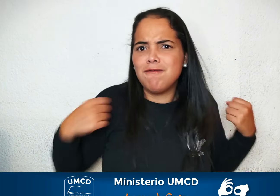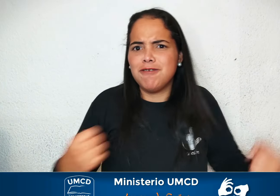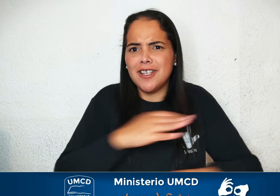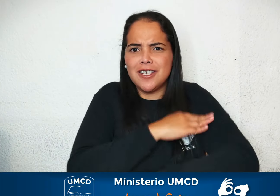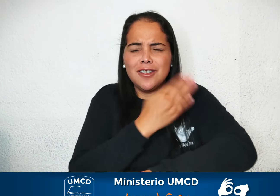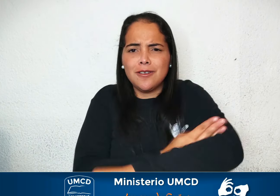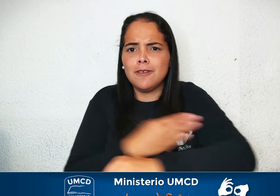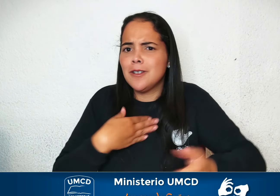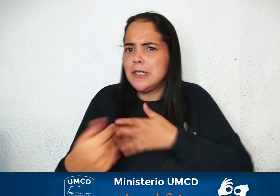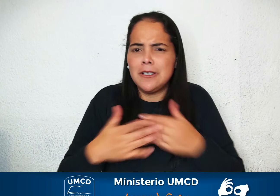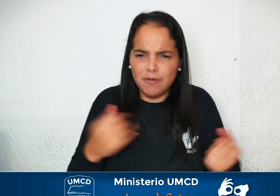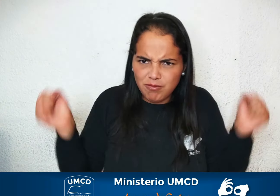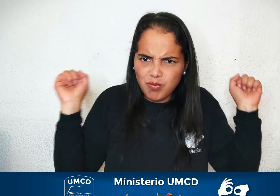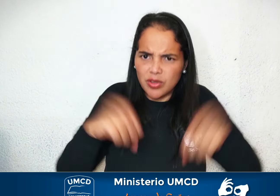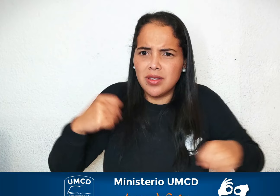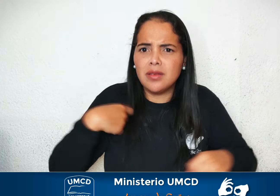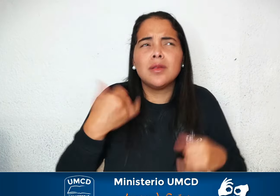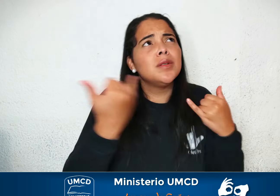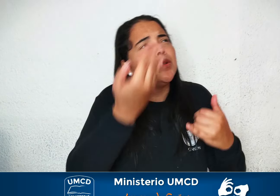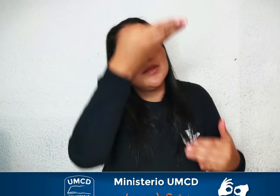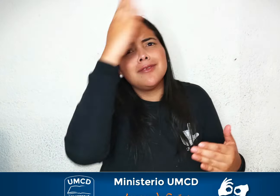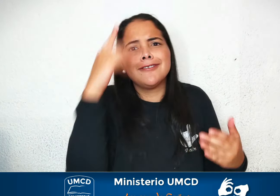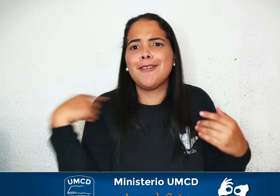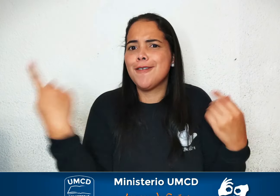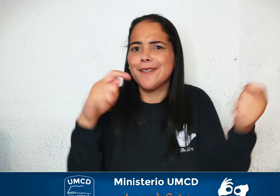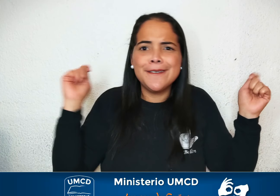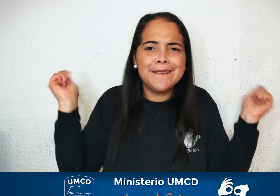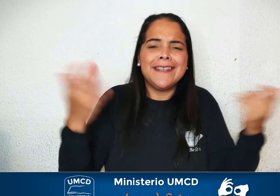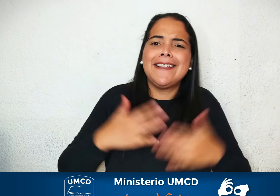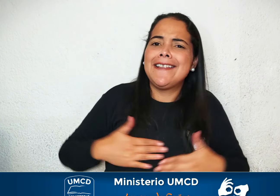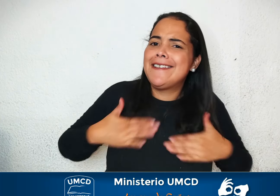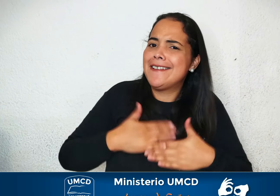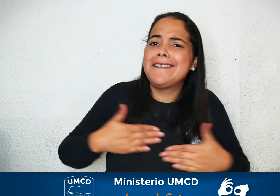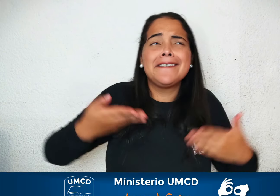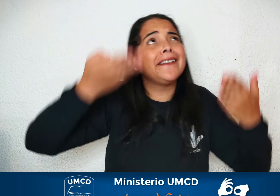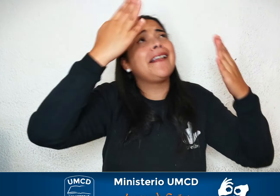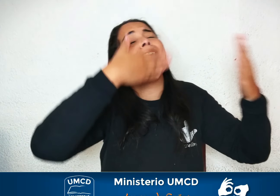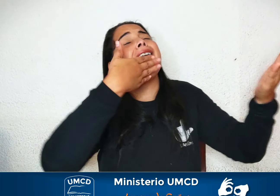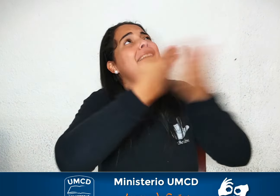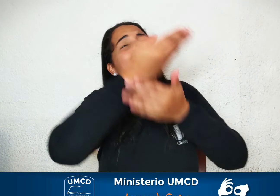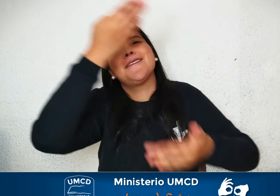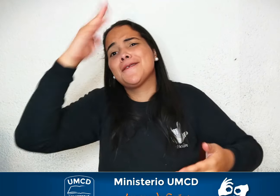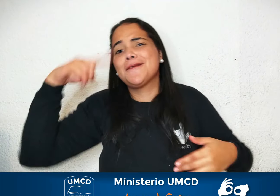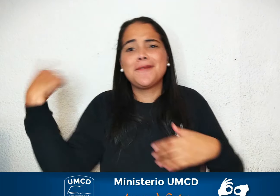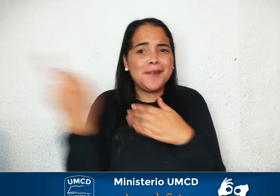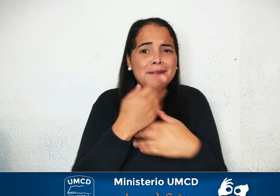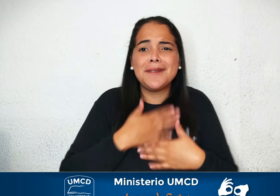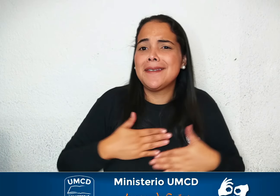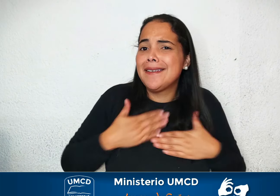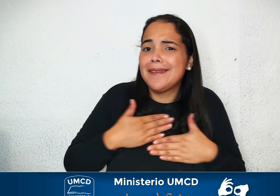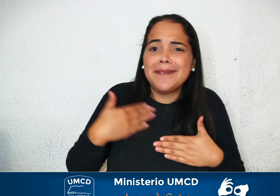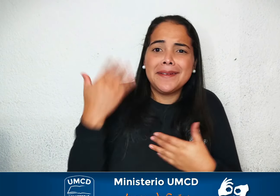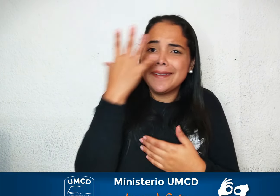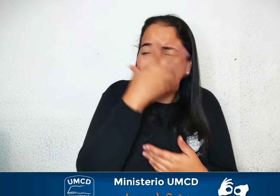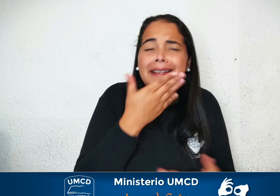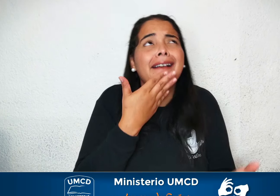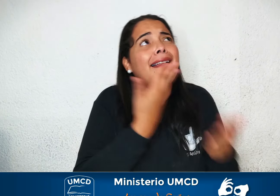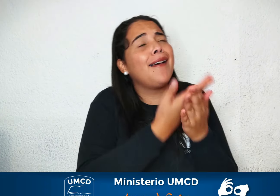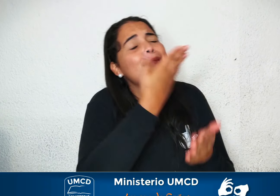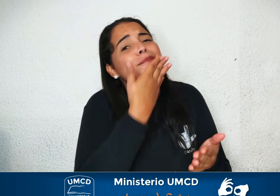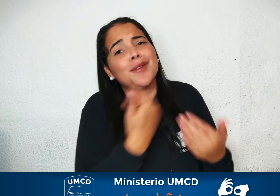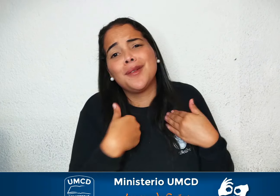otros y dan al necesitado. Y en esa noche celebran la fidelidad de Dios, su bondad,